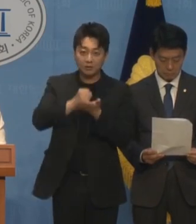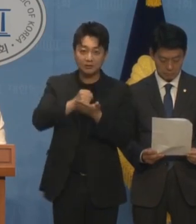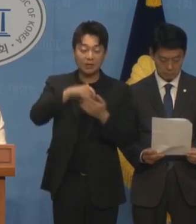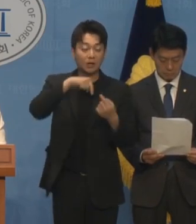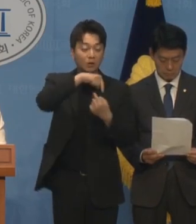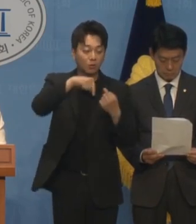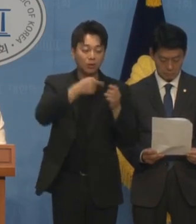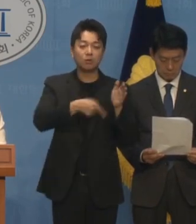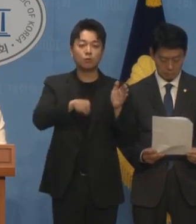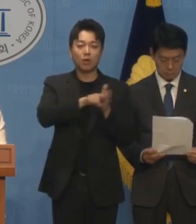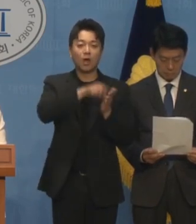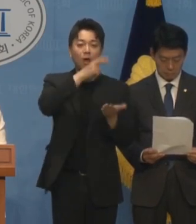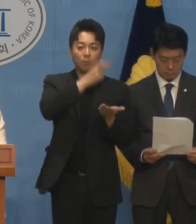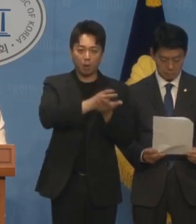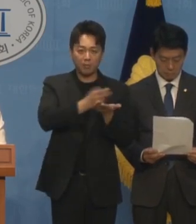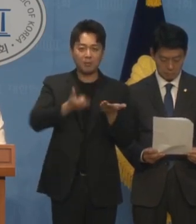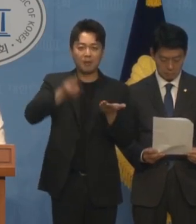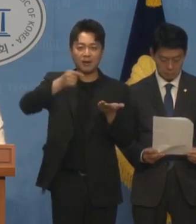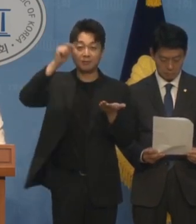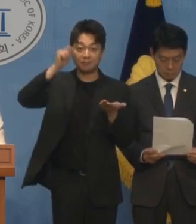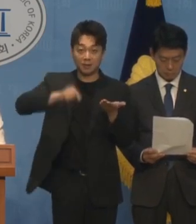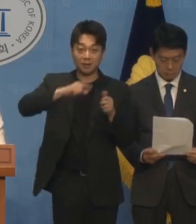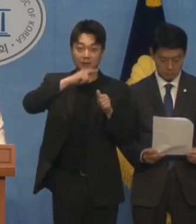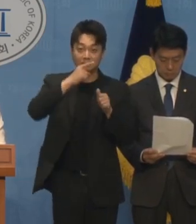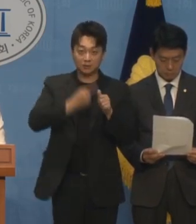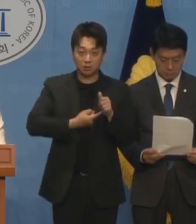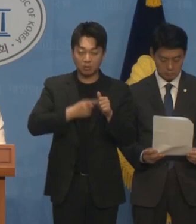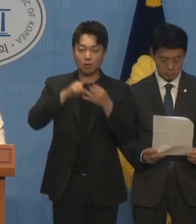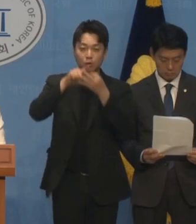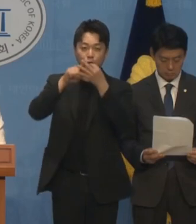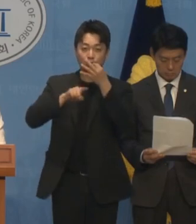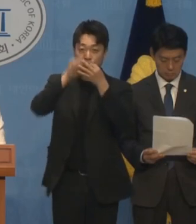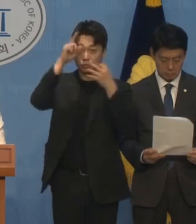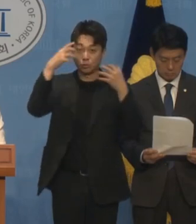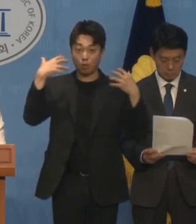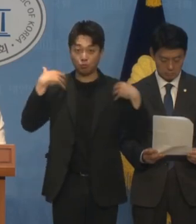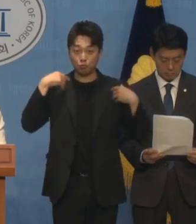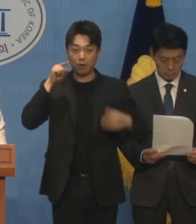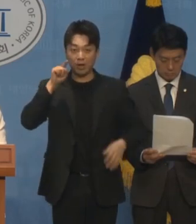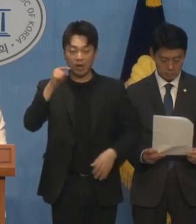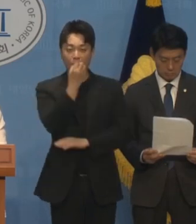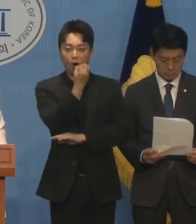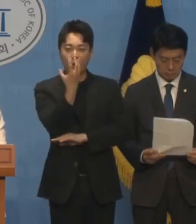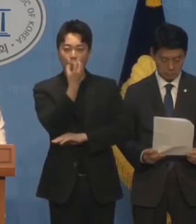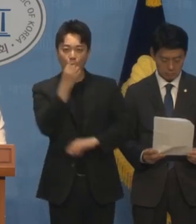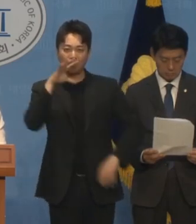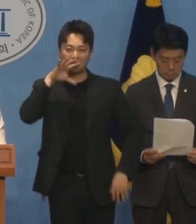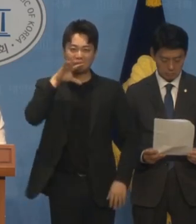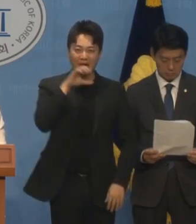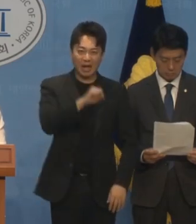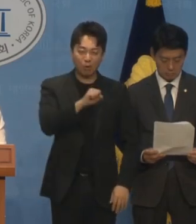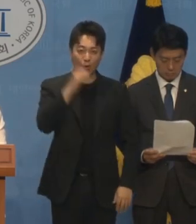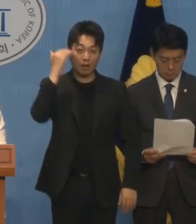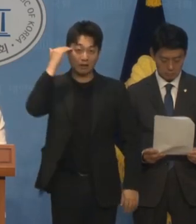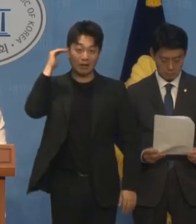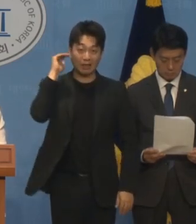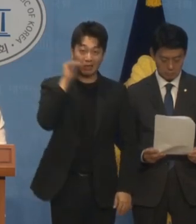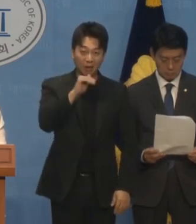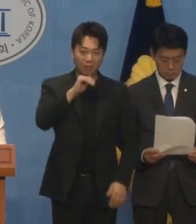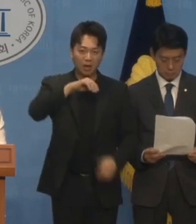법안을 하루빨리 통과시켜 윤석열 정부의 반헌법적인 언론 탄압 및 방송 통제를